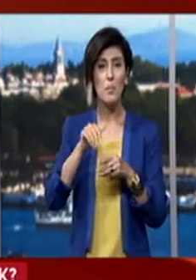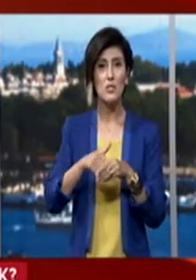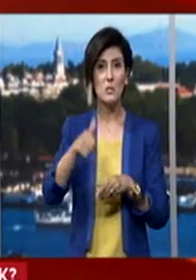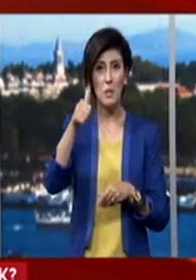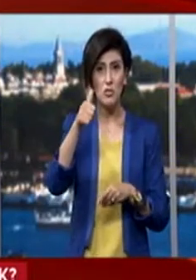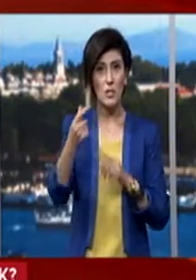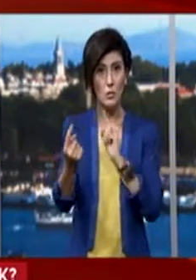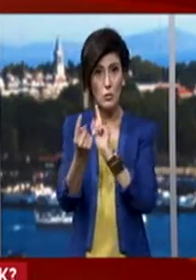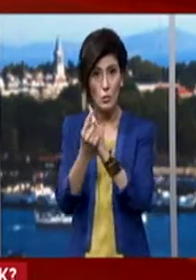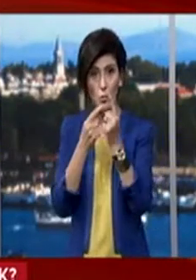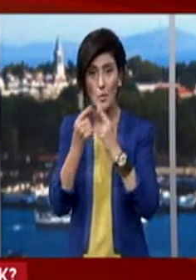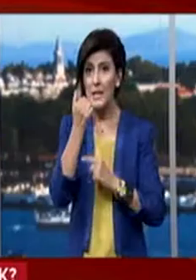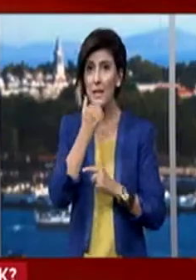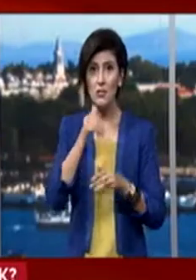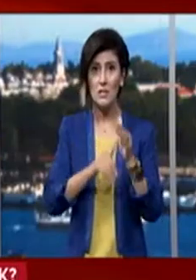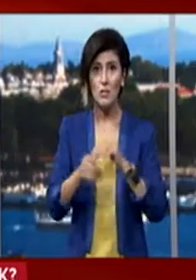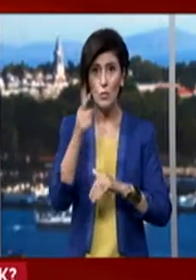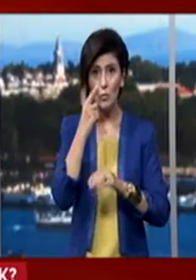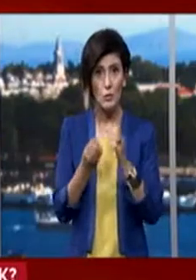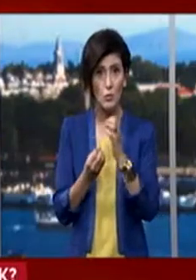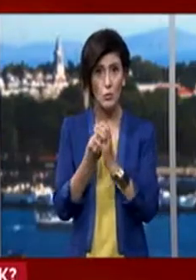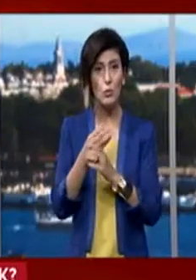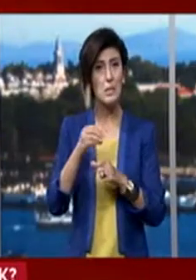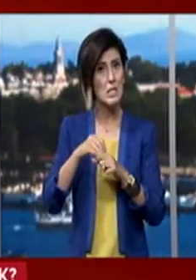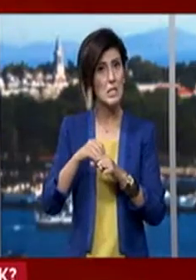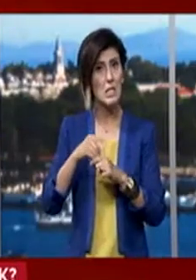görüşüp geçici seçim hükümeti kurulması için düğmeye basabilir.